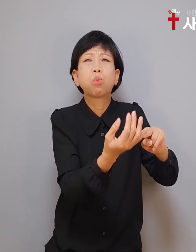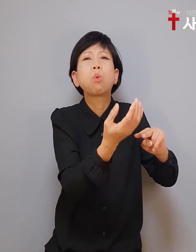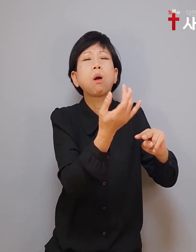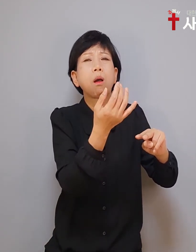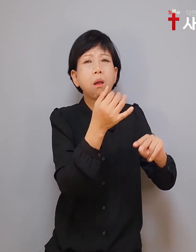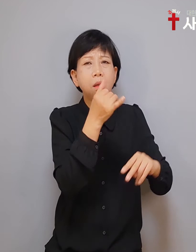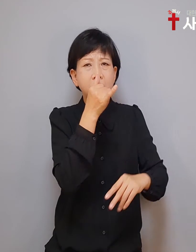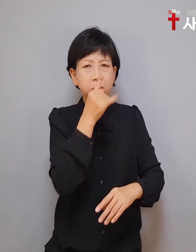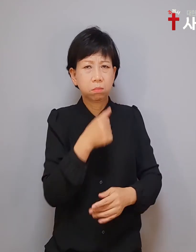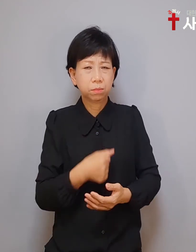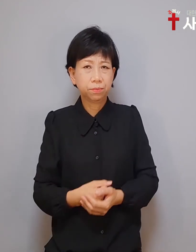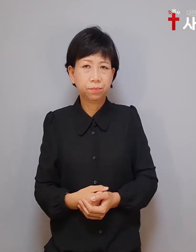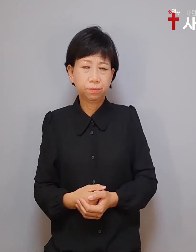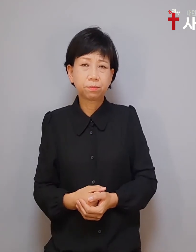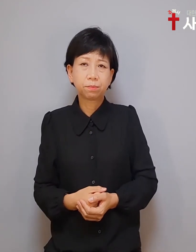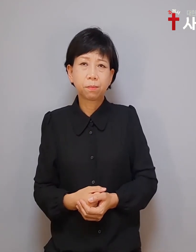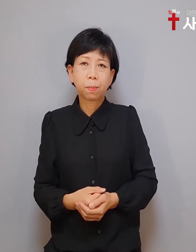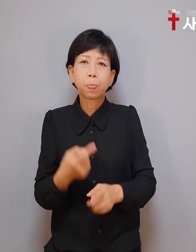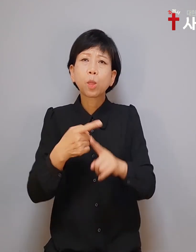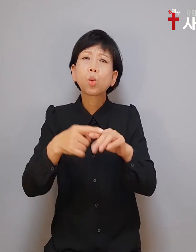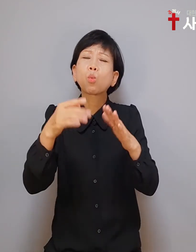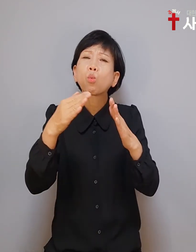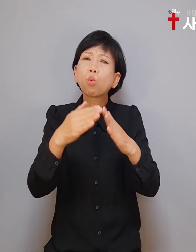곳으로 전락해 버려졌습니다.